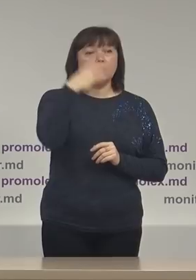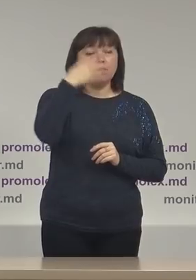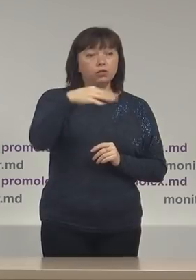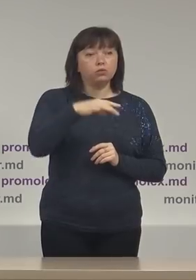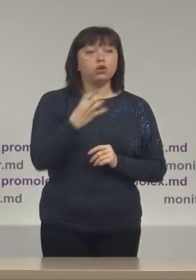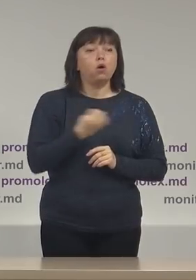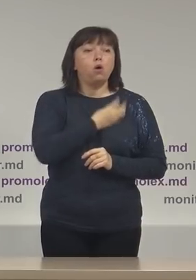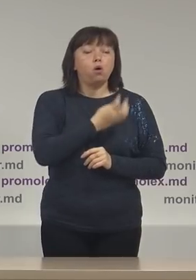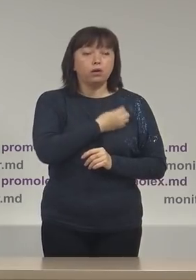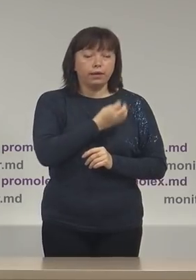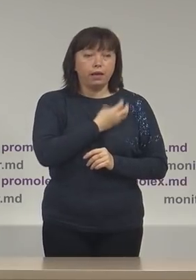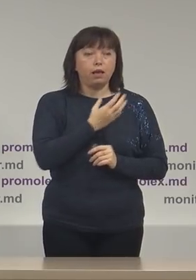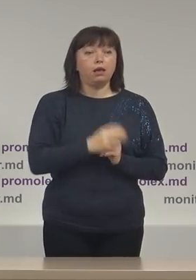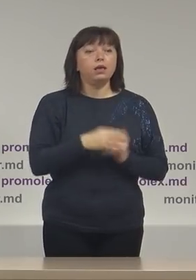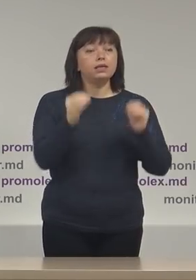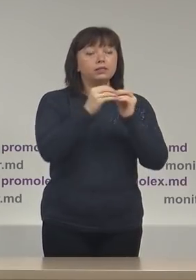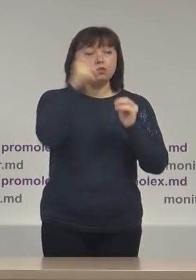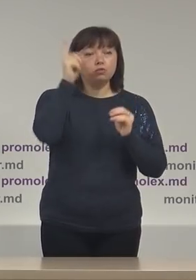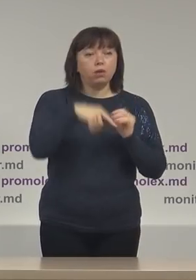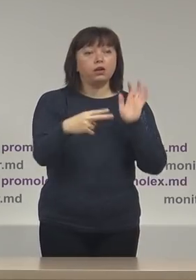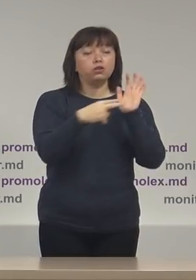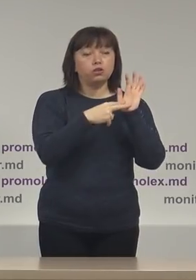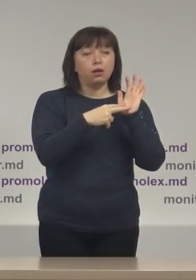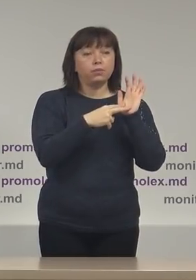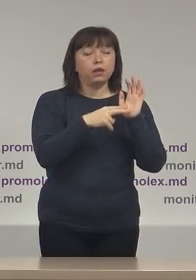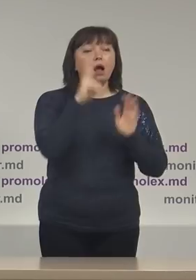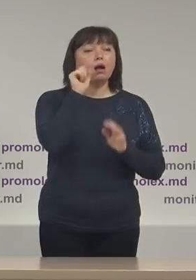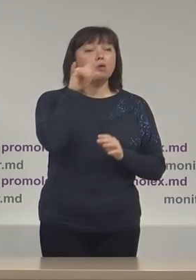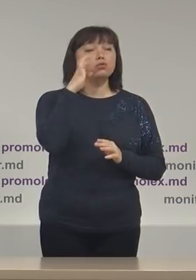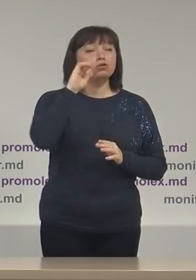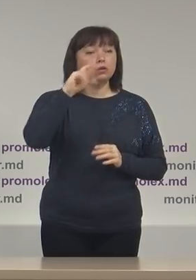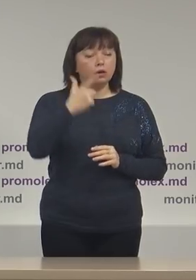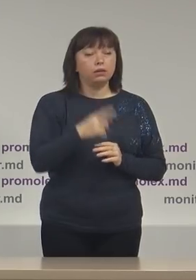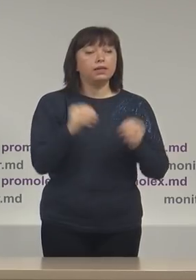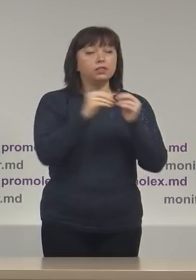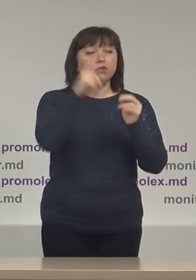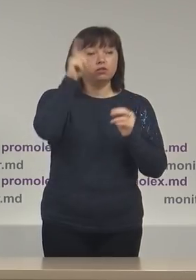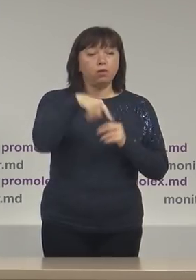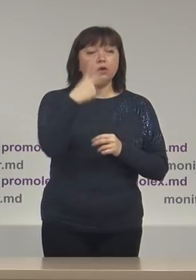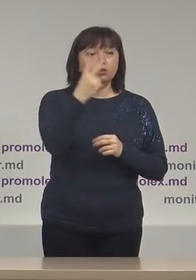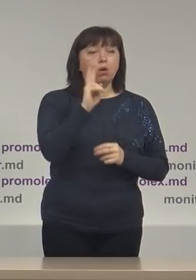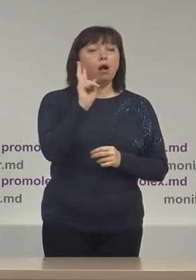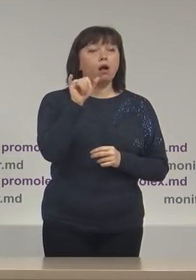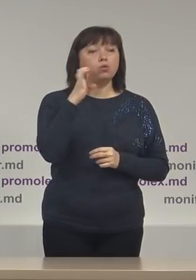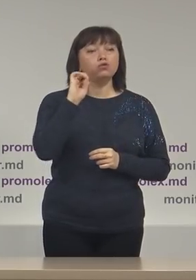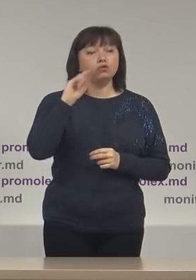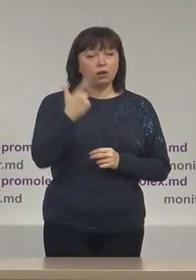25-40 Orhei-Furceni, 10-7 Căușeni, 10-2 Căușeni,